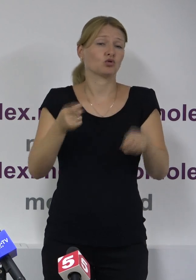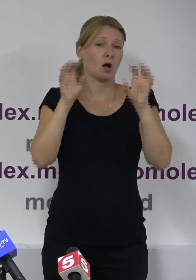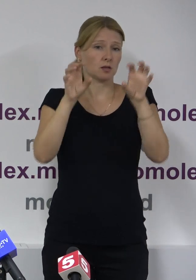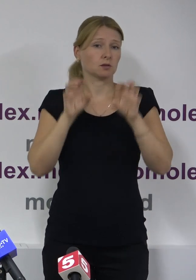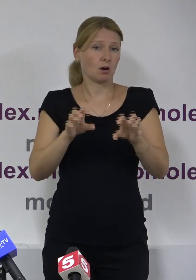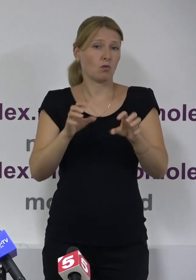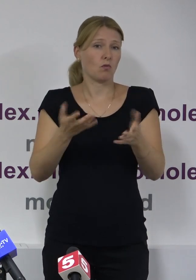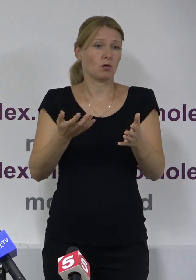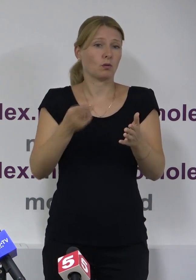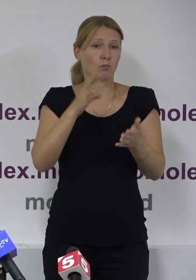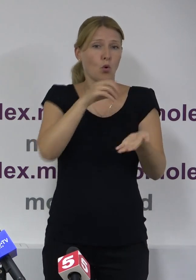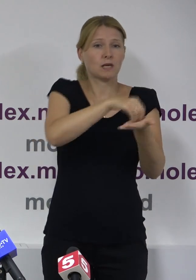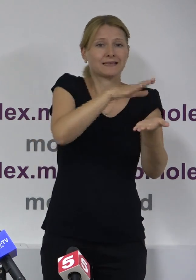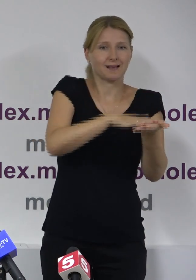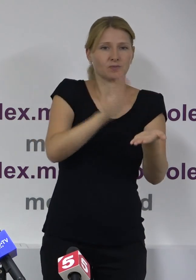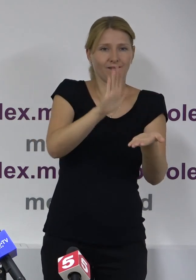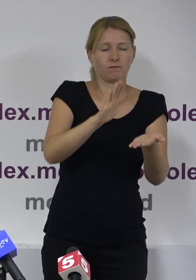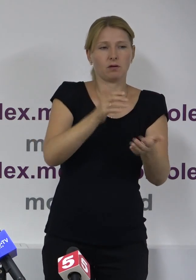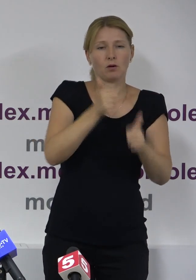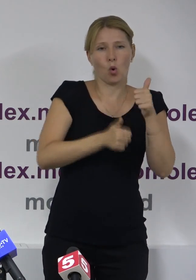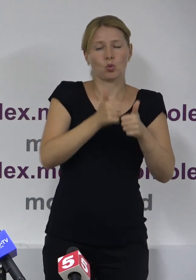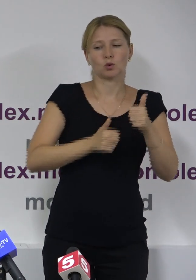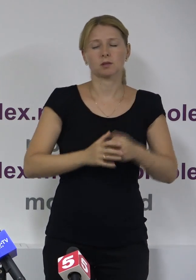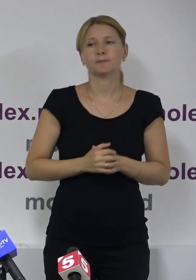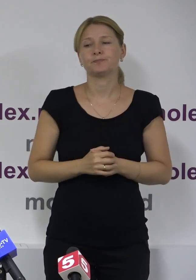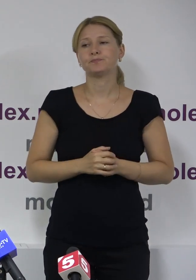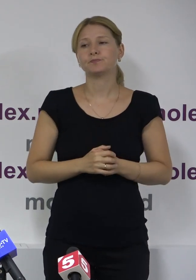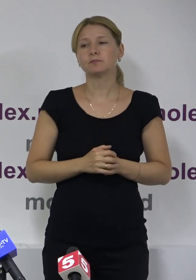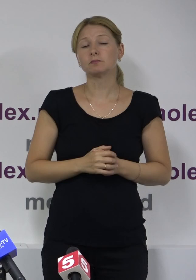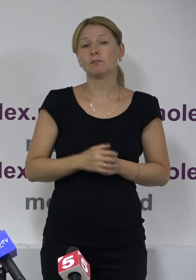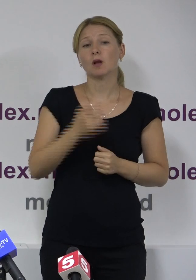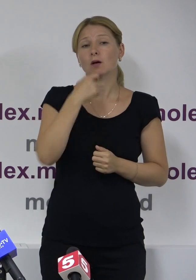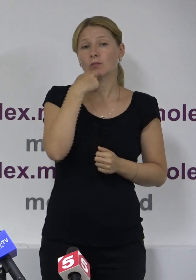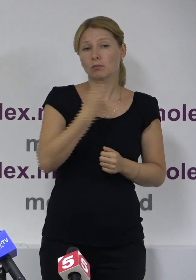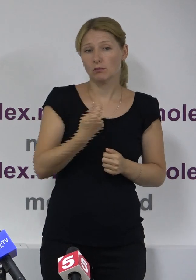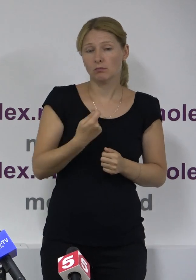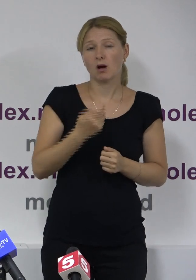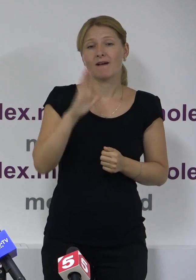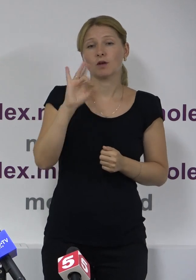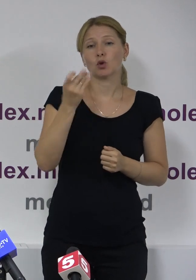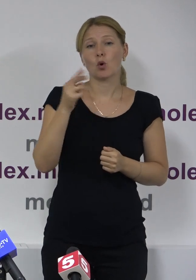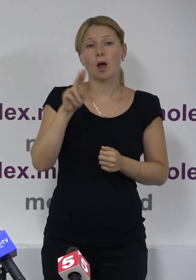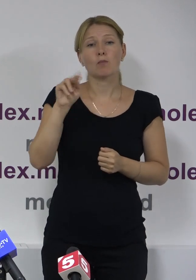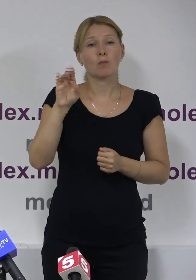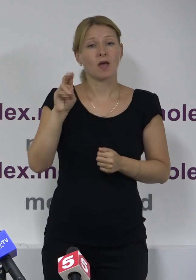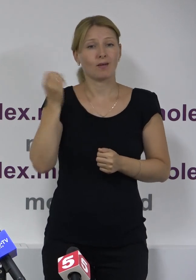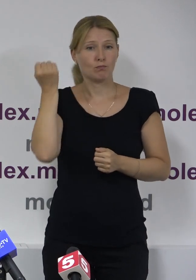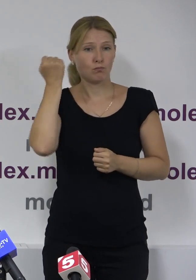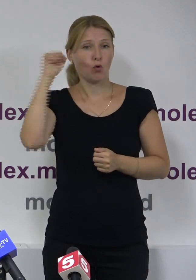acest sens. De asemenea, am observat blocul politic Victoria Poveda cu campania Stop